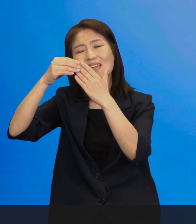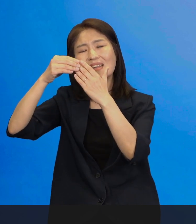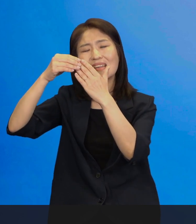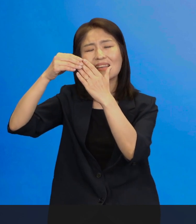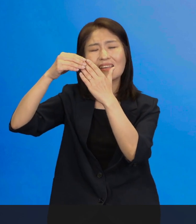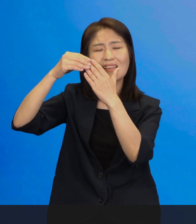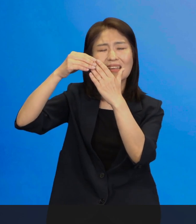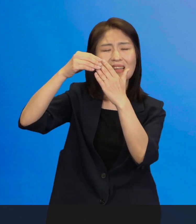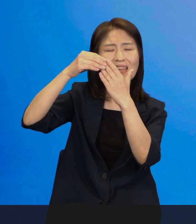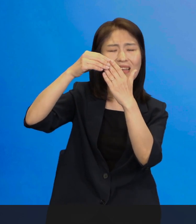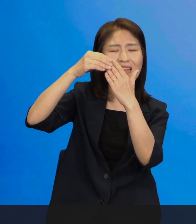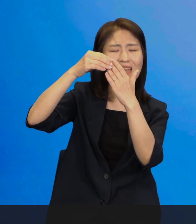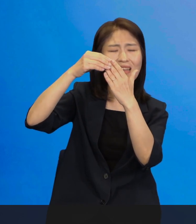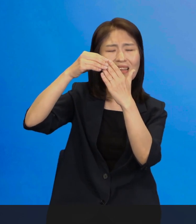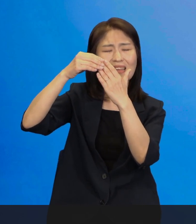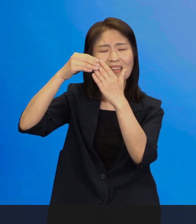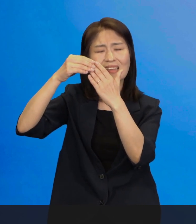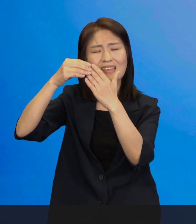인도하시네.